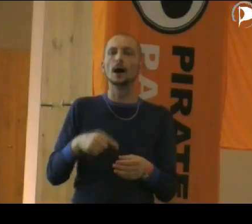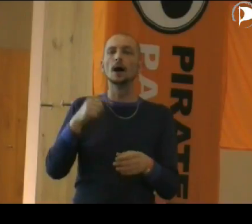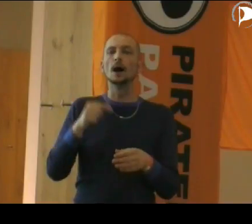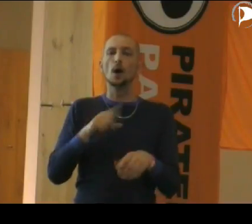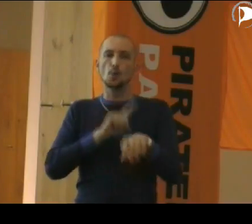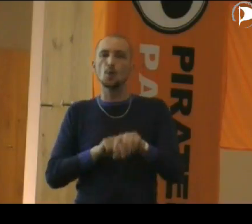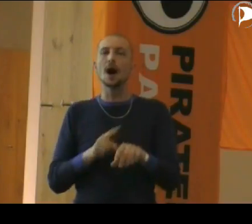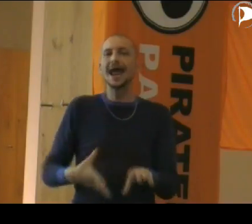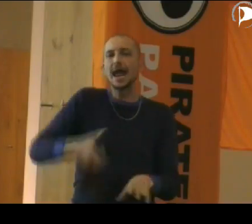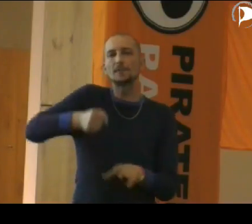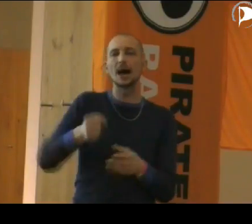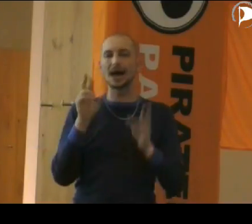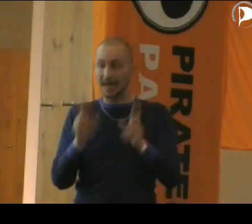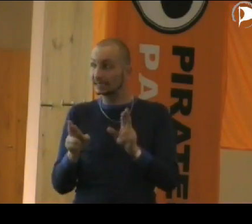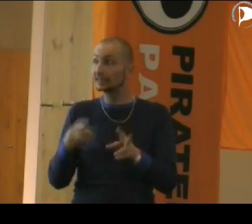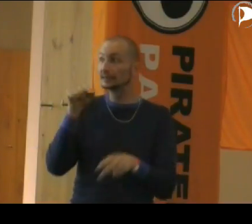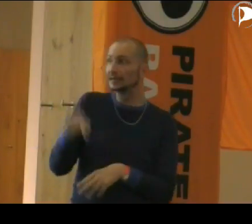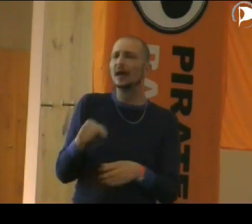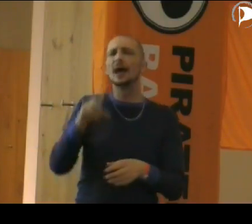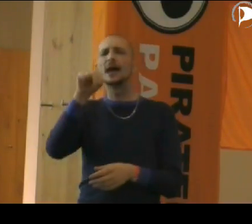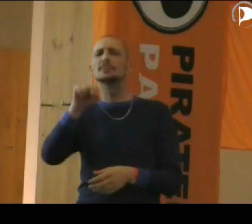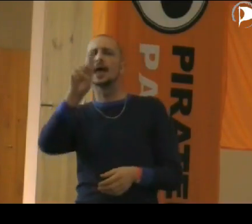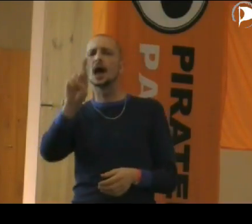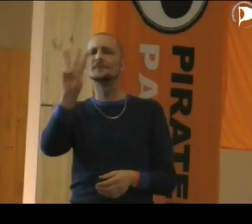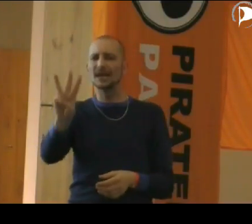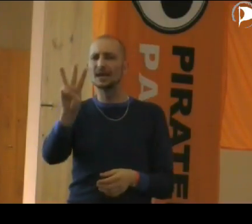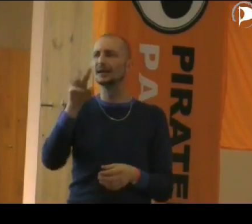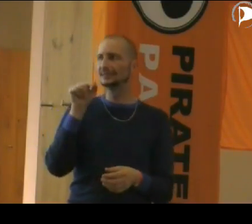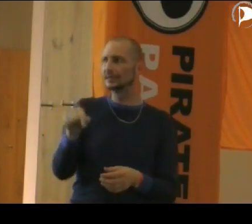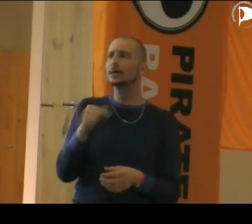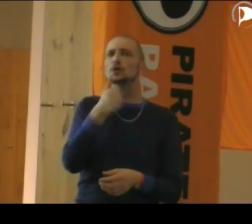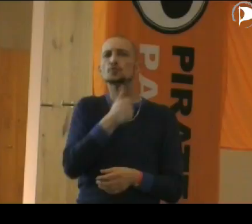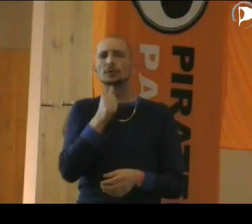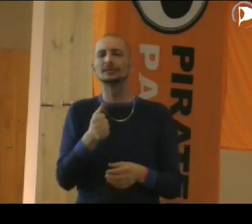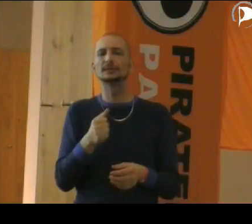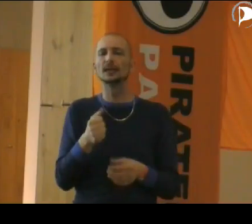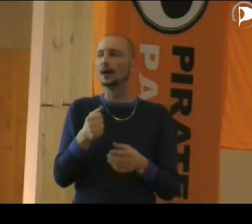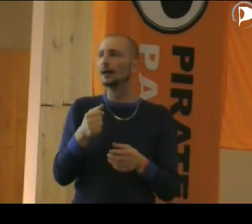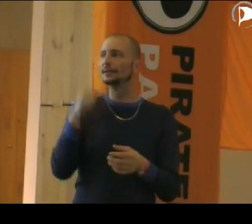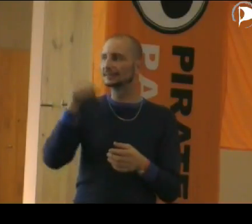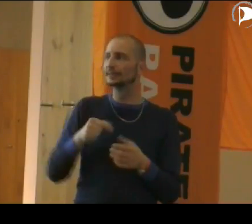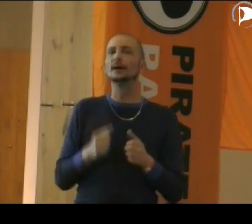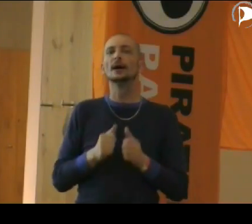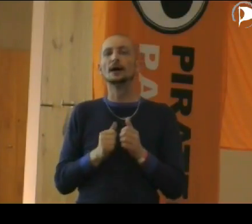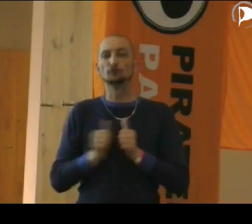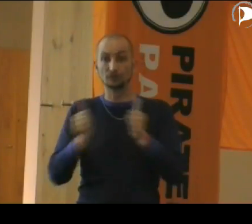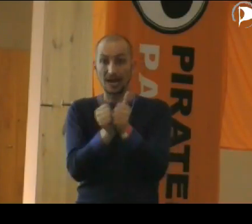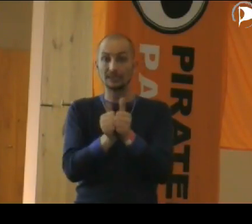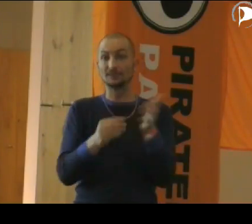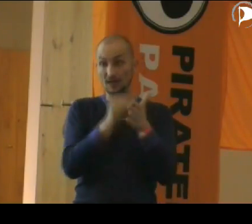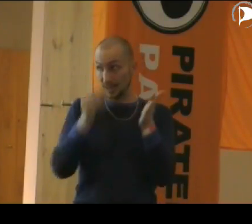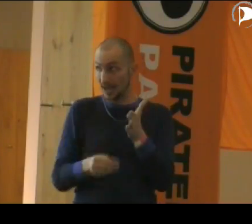gab vor jahren in nrw mit dem jugendmedienschutz versagen nicht all das papier auch wirklich alle parteien